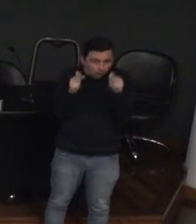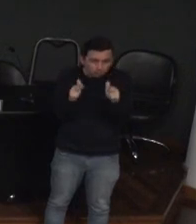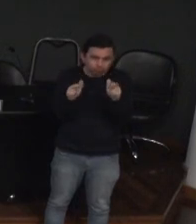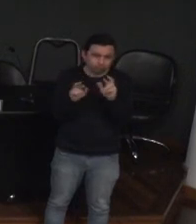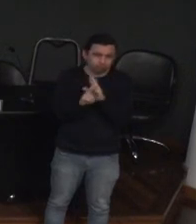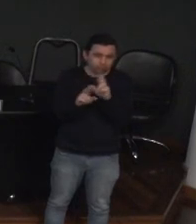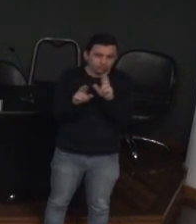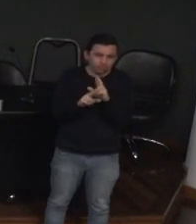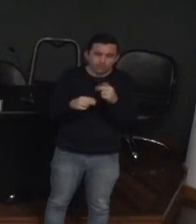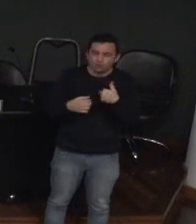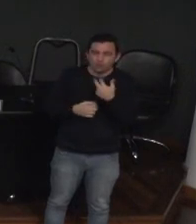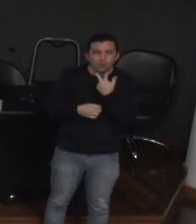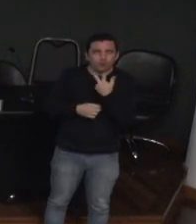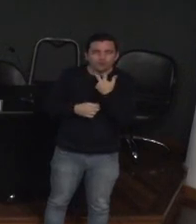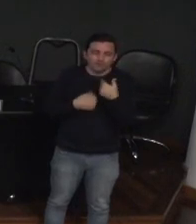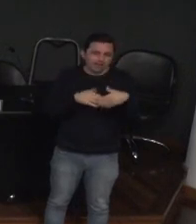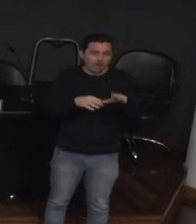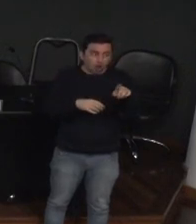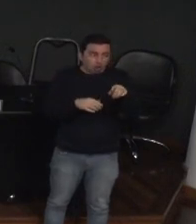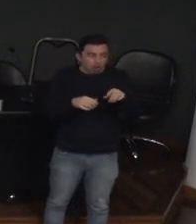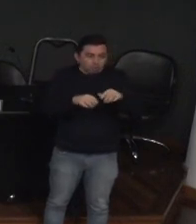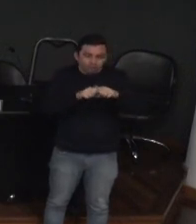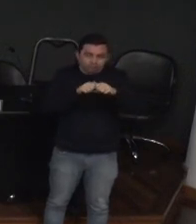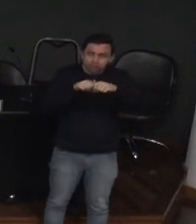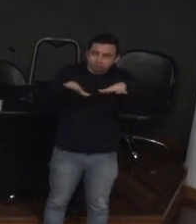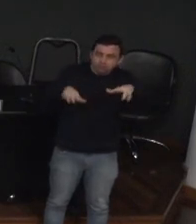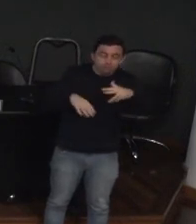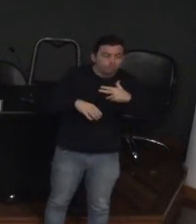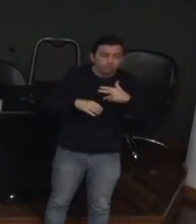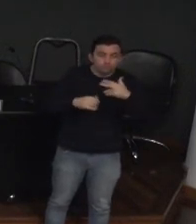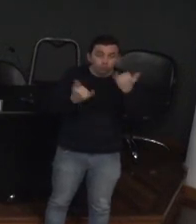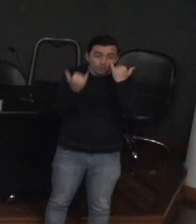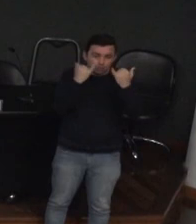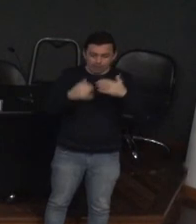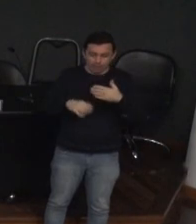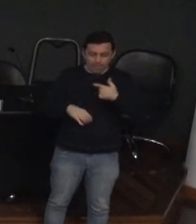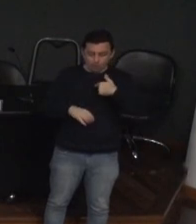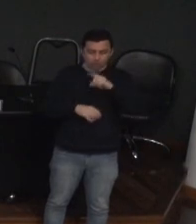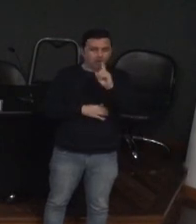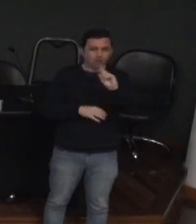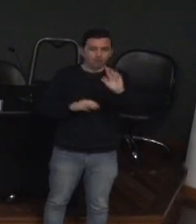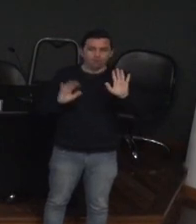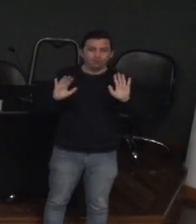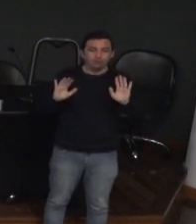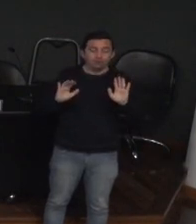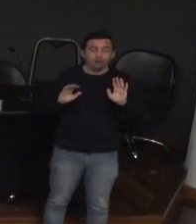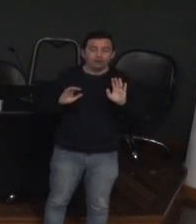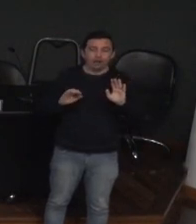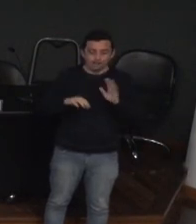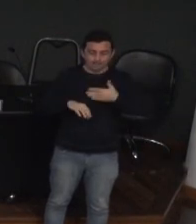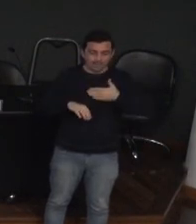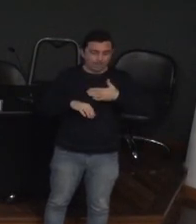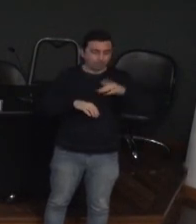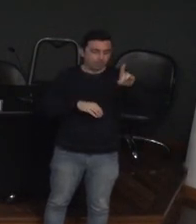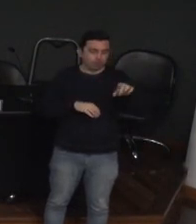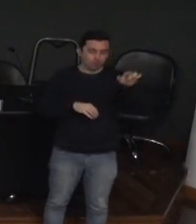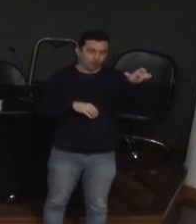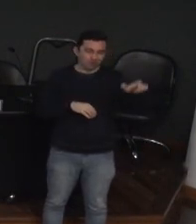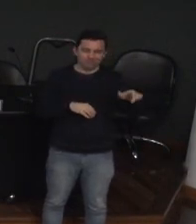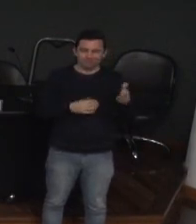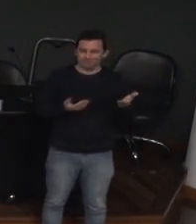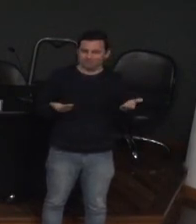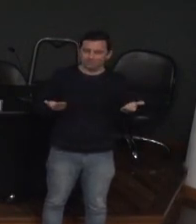escritório. Porque eu não posso dizer para o cliente, ó, vazou, mas não fui eu. Quem está fazendo isso é minha diretora. Agora, veja,